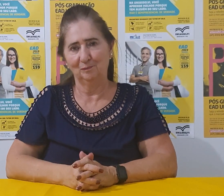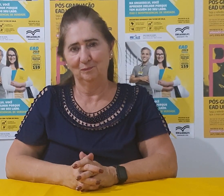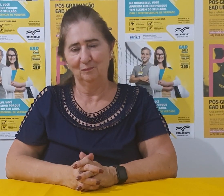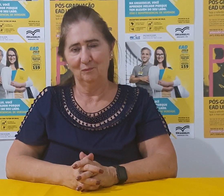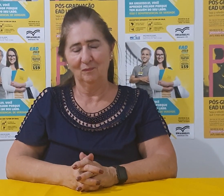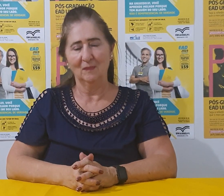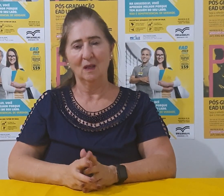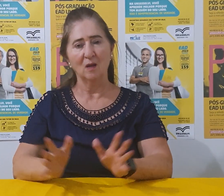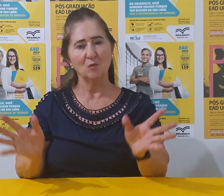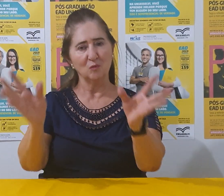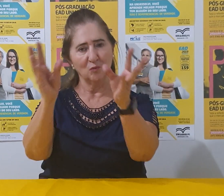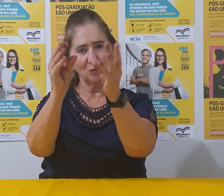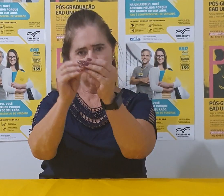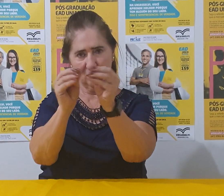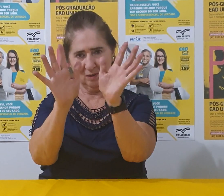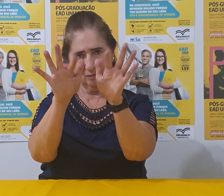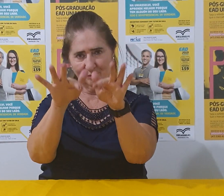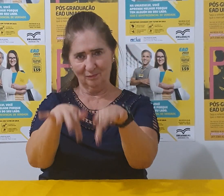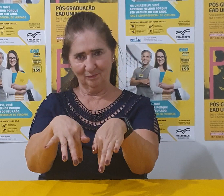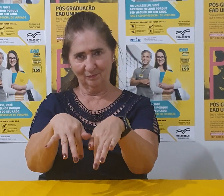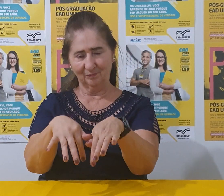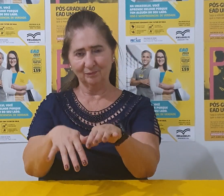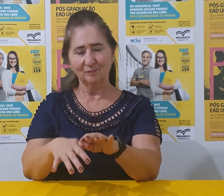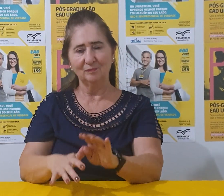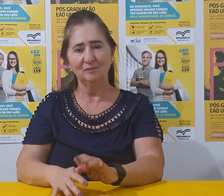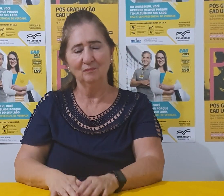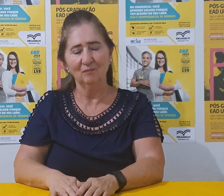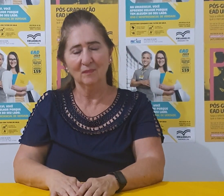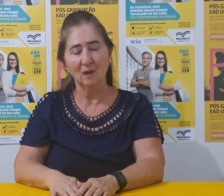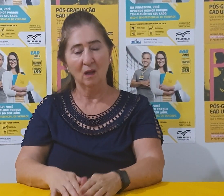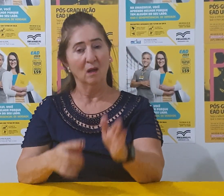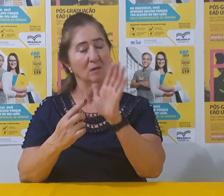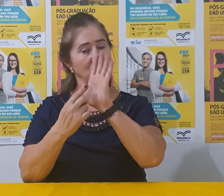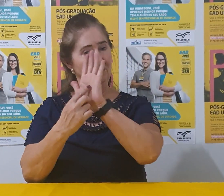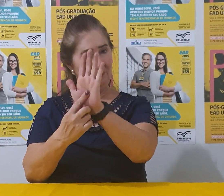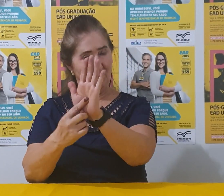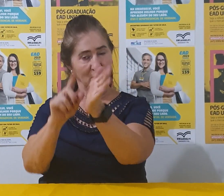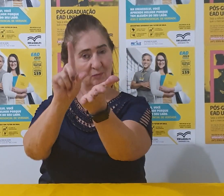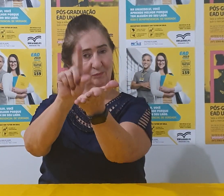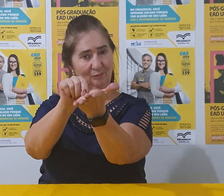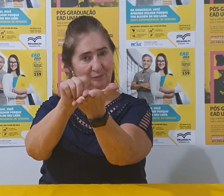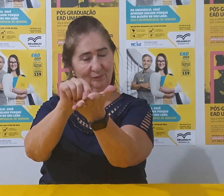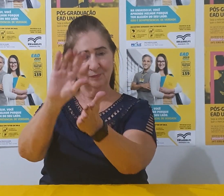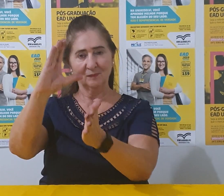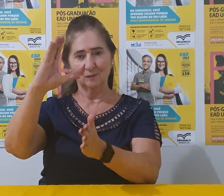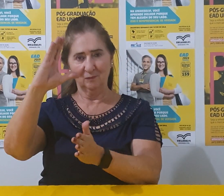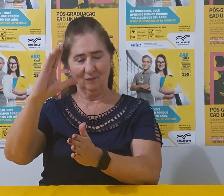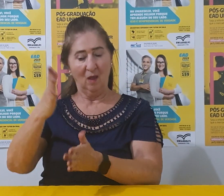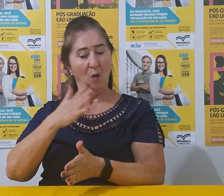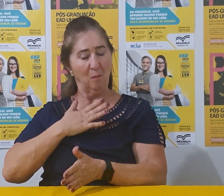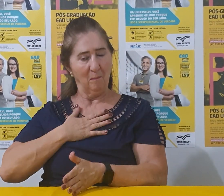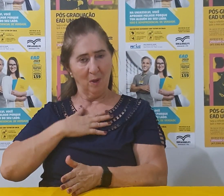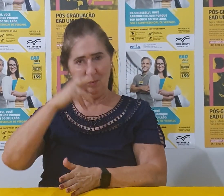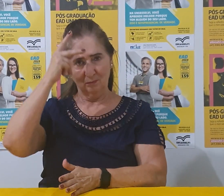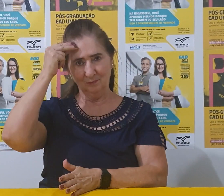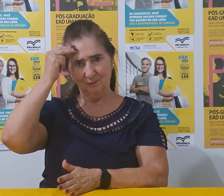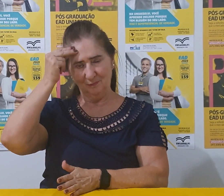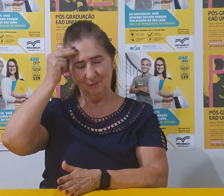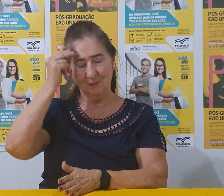Considerações finais. Diante da pesquisa realizada, É inquestionável que, mesmo